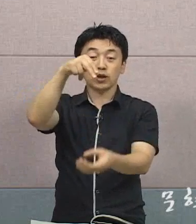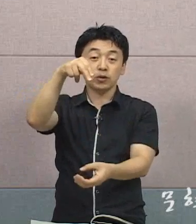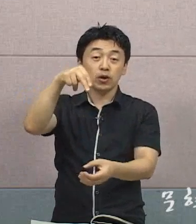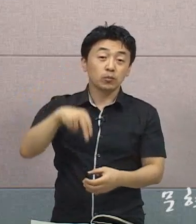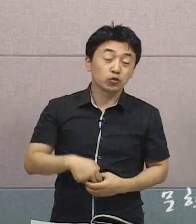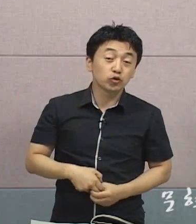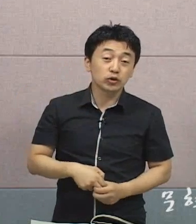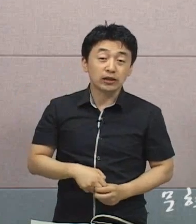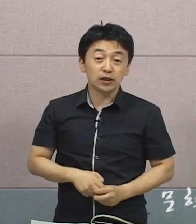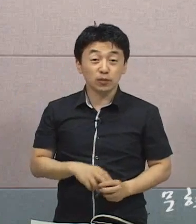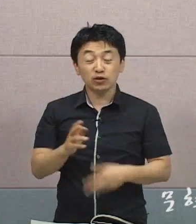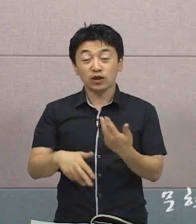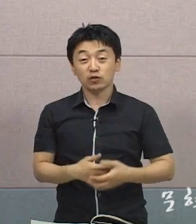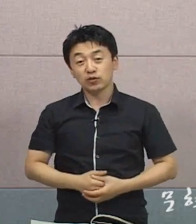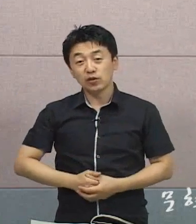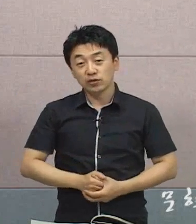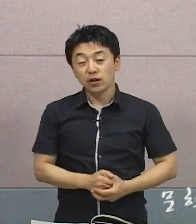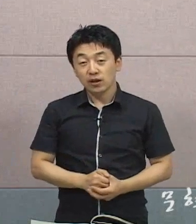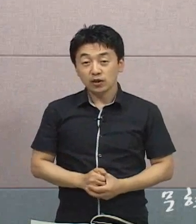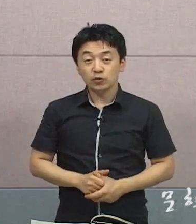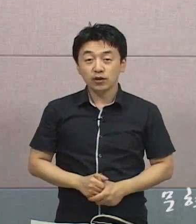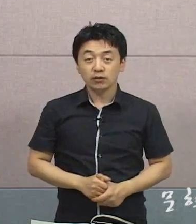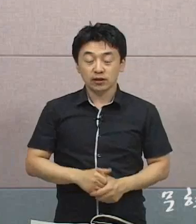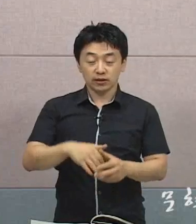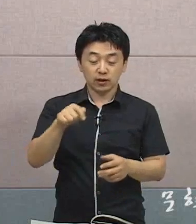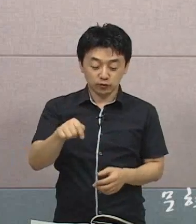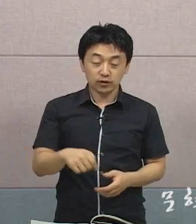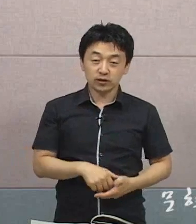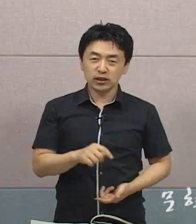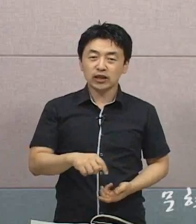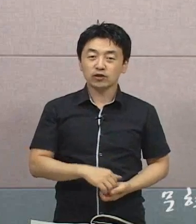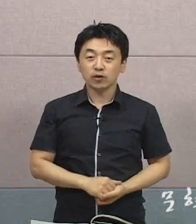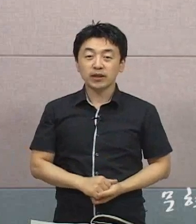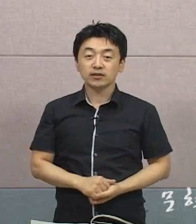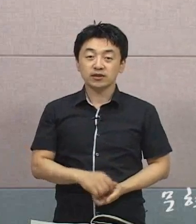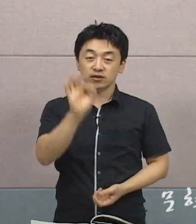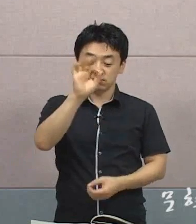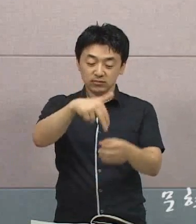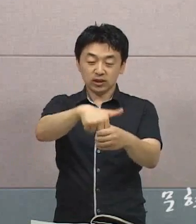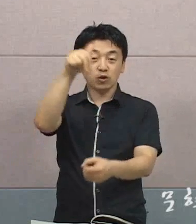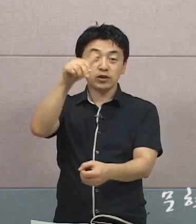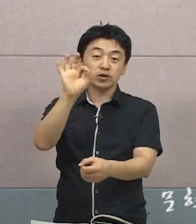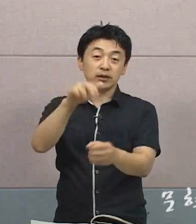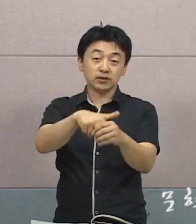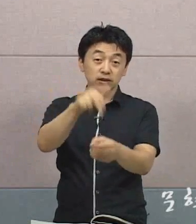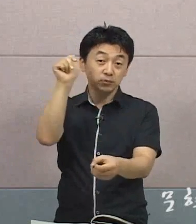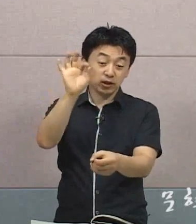하면 뭐 누드, 나체, 뭐 이런 단어로도 사용을 하기도 해요. 네. 근데 우선은 이 단어를 더 많이 쓰거든요. 이걸 훨씬 더 많이 쓰기 때문에요.